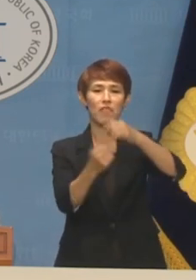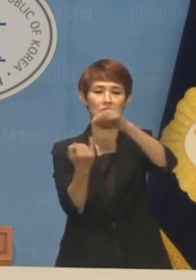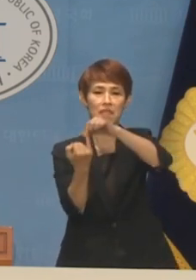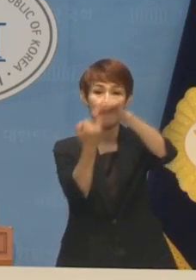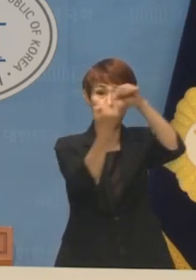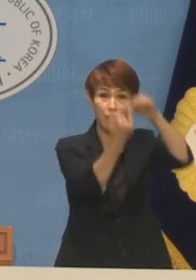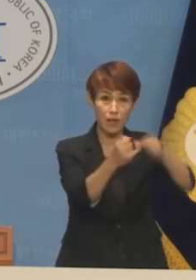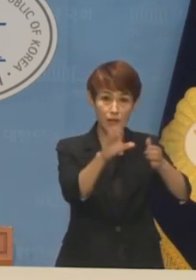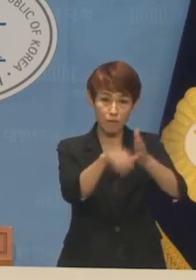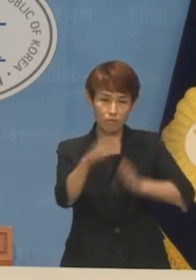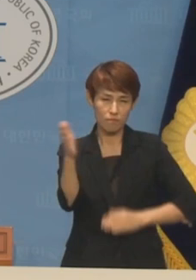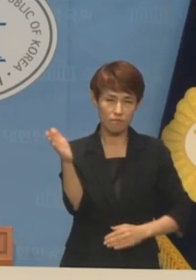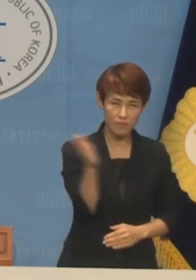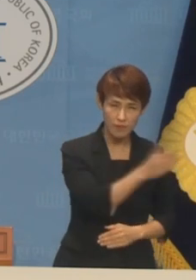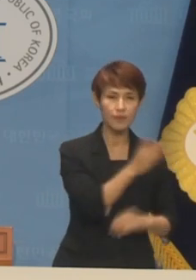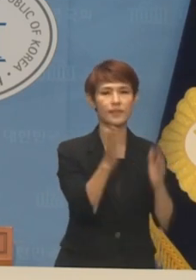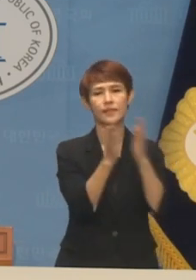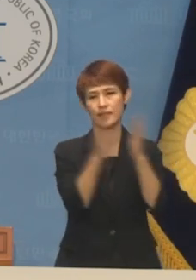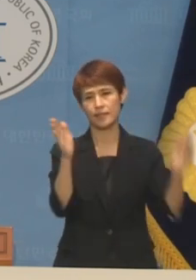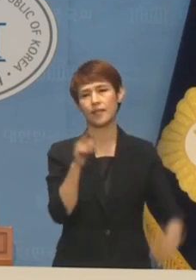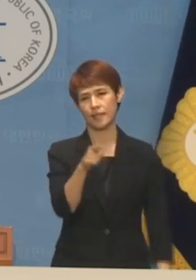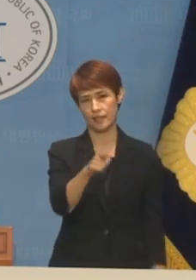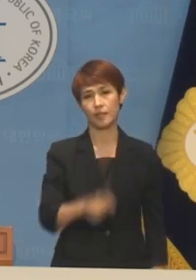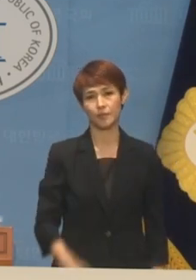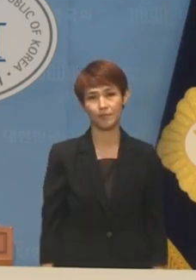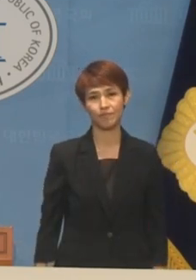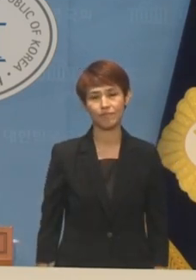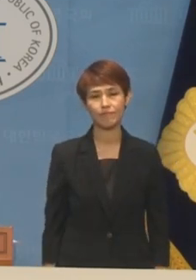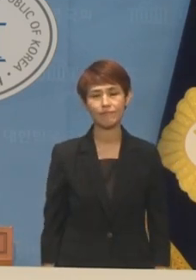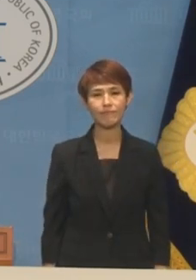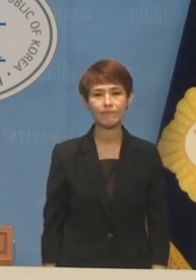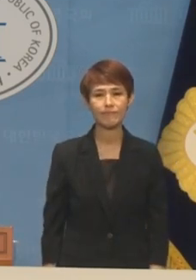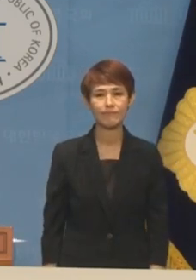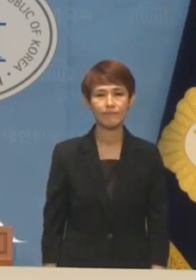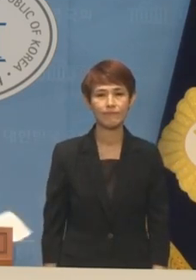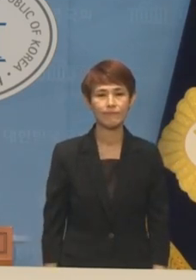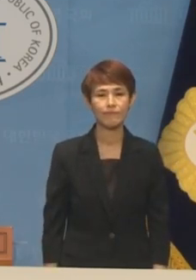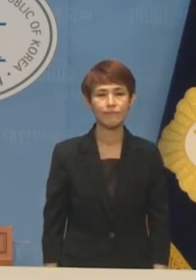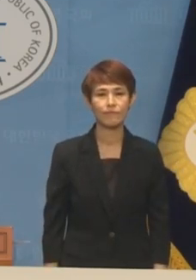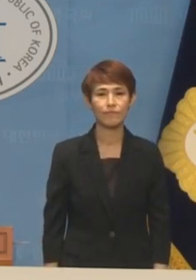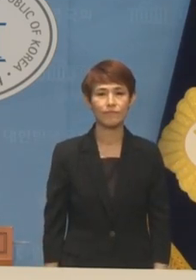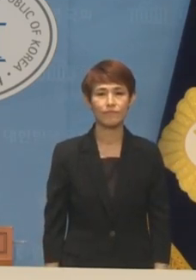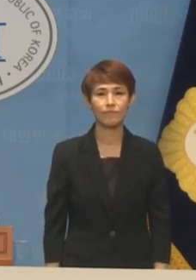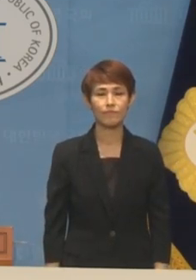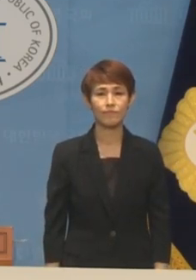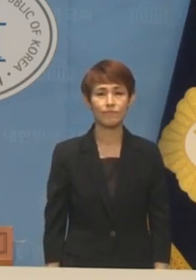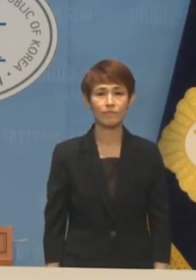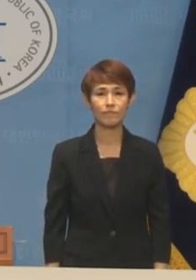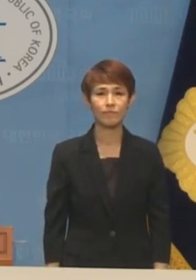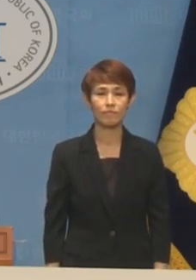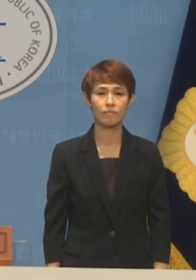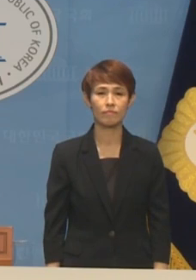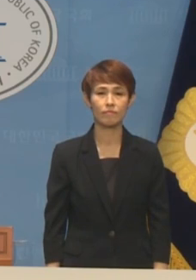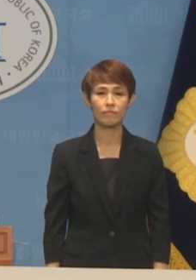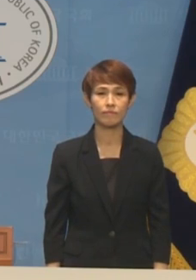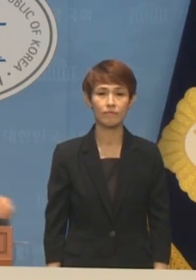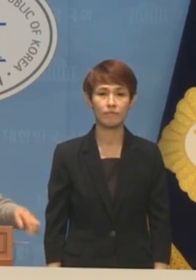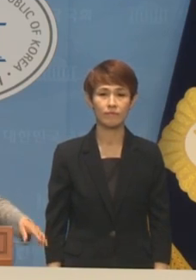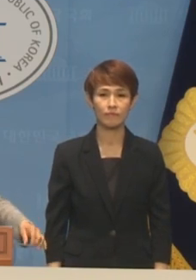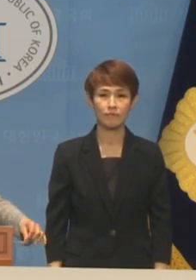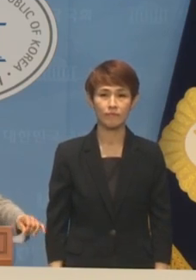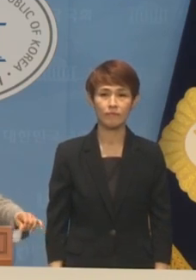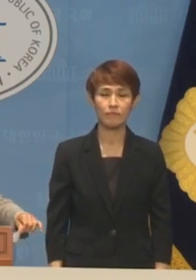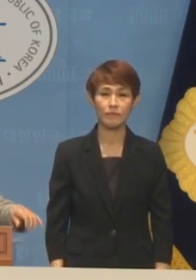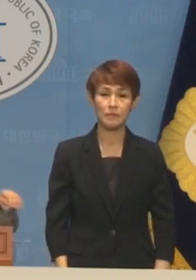때부터 예견된 일이었다고 보고 있습니다. 자, 캠페인이